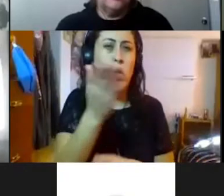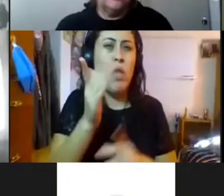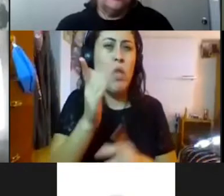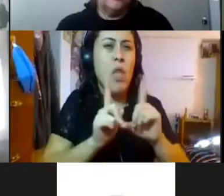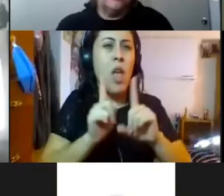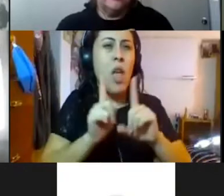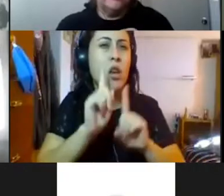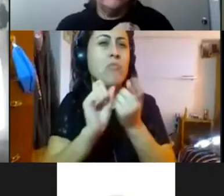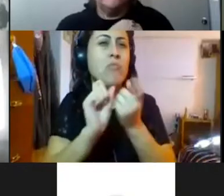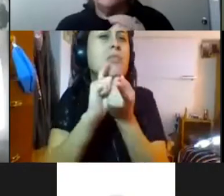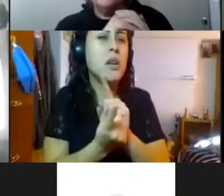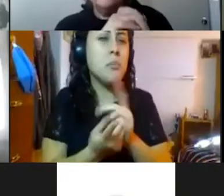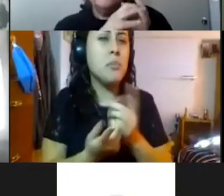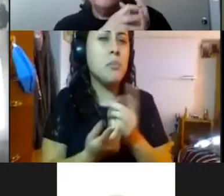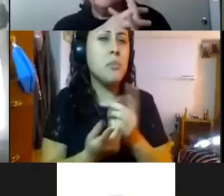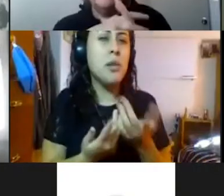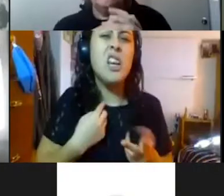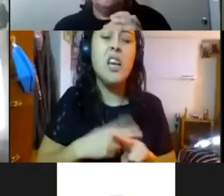harían?